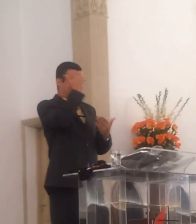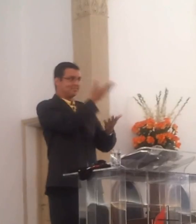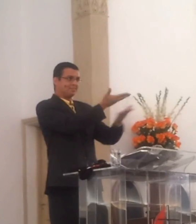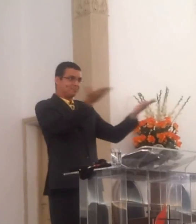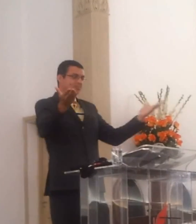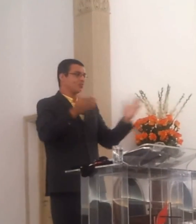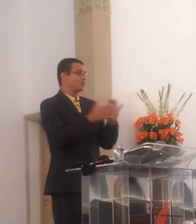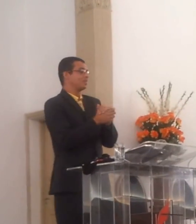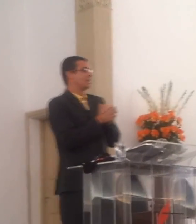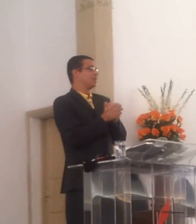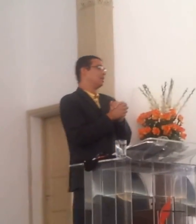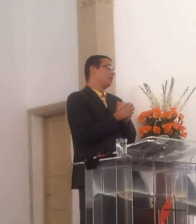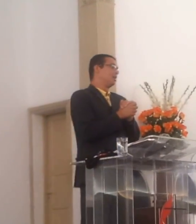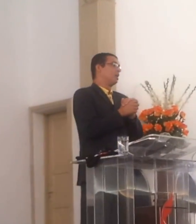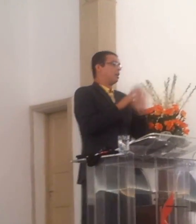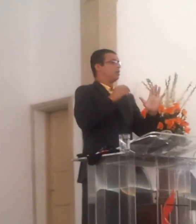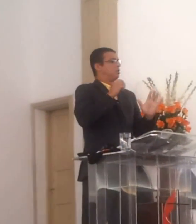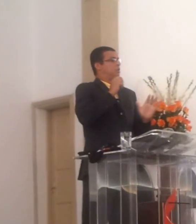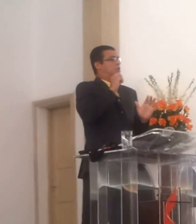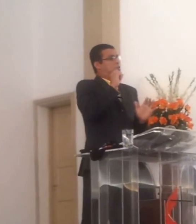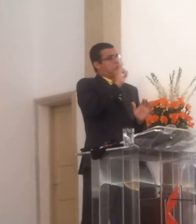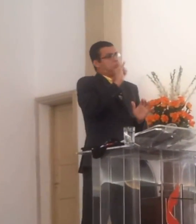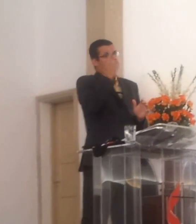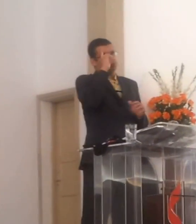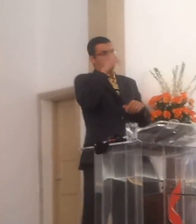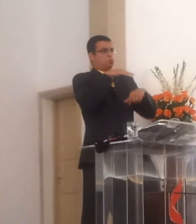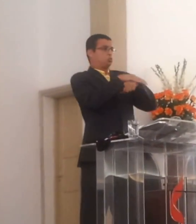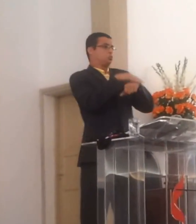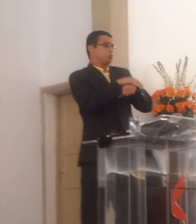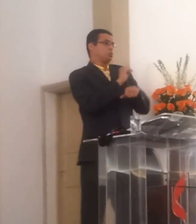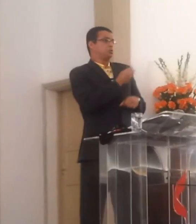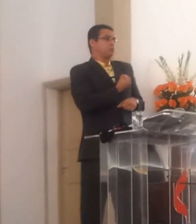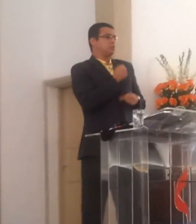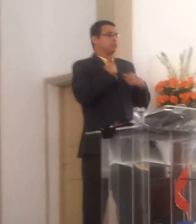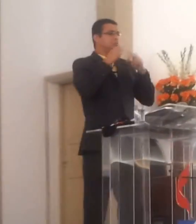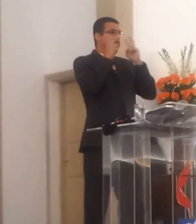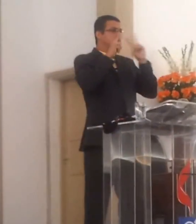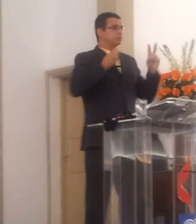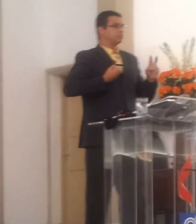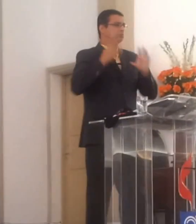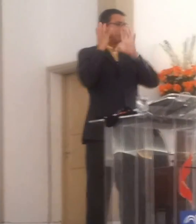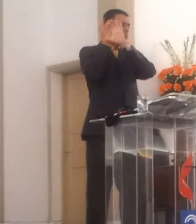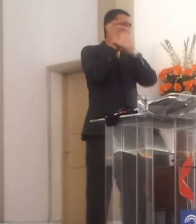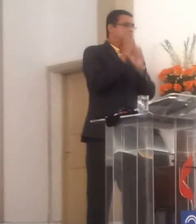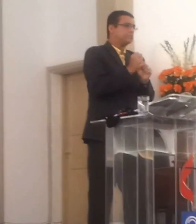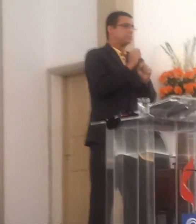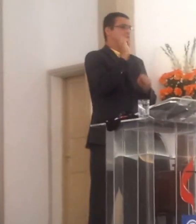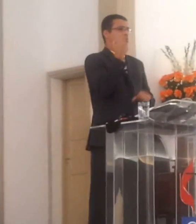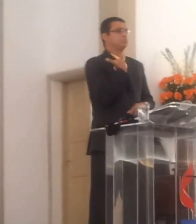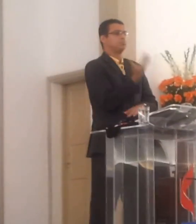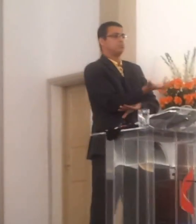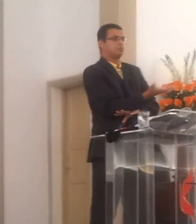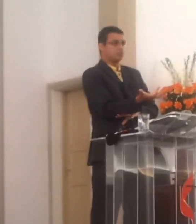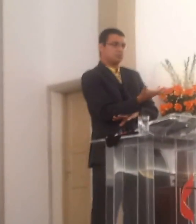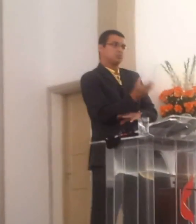ministrar. Então, irmão, nessa manhã eu quero falar algo para você. Eu sei que à noite, né, nós saímos aqui, né, falando de